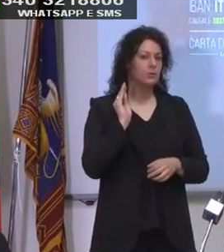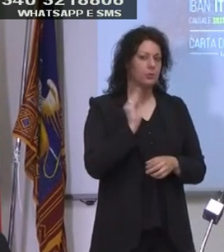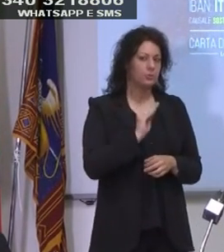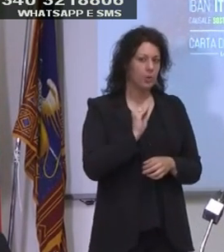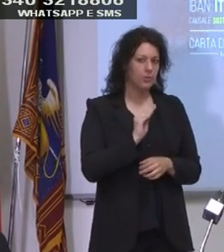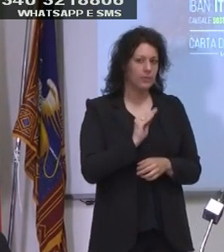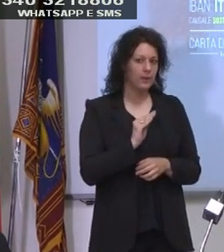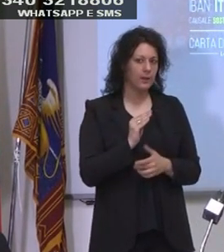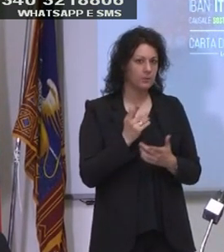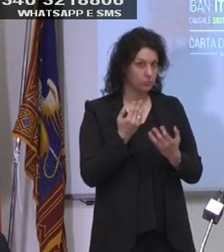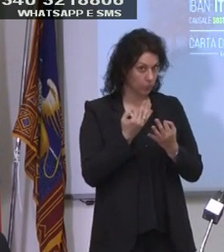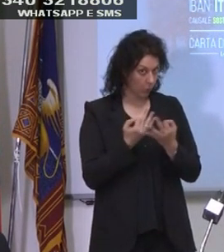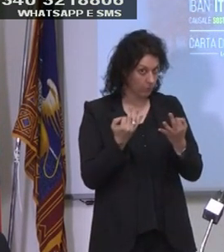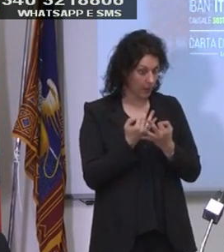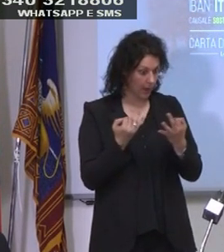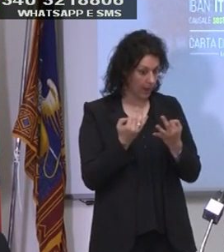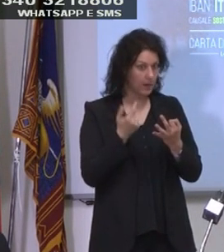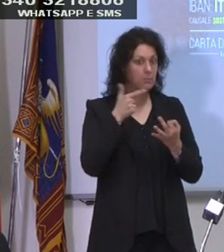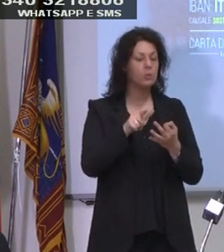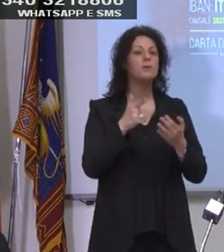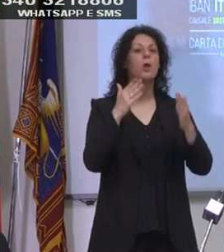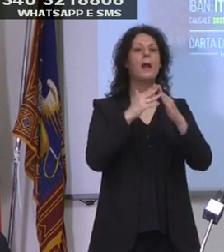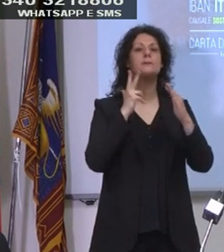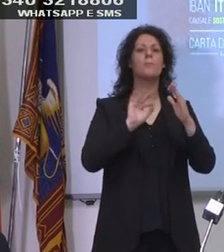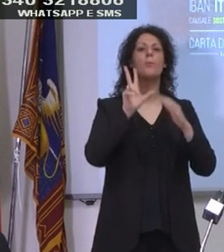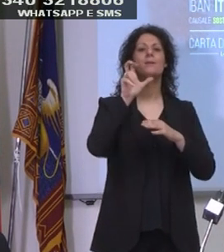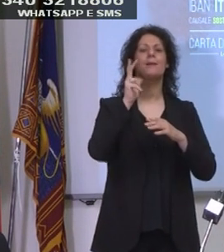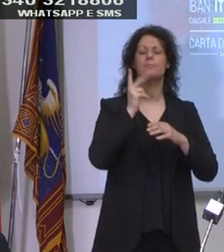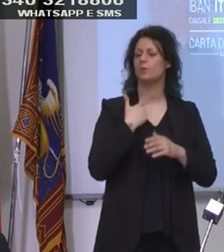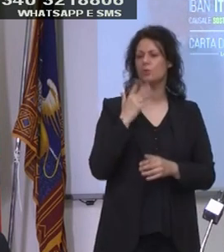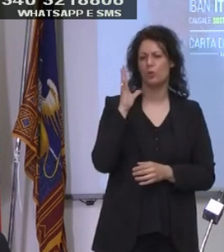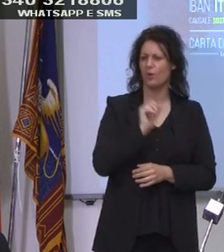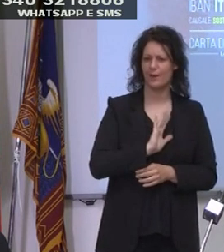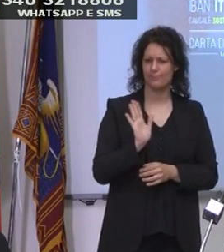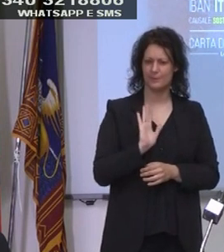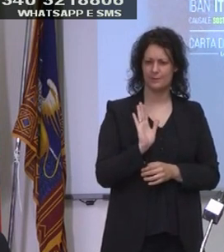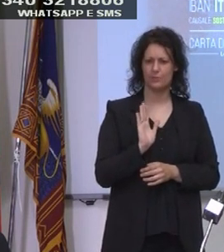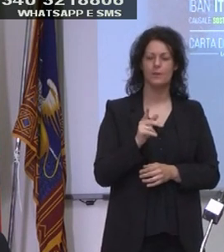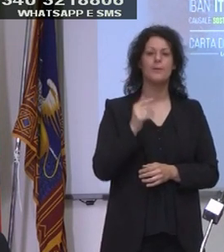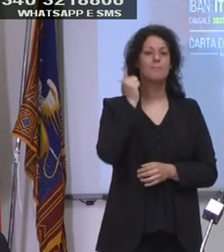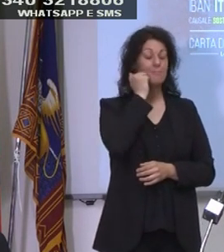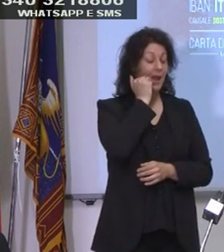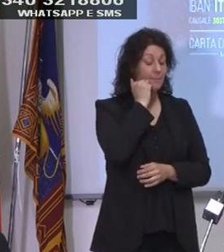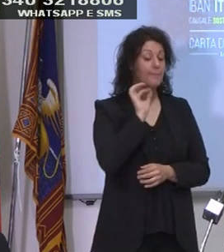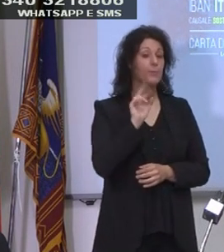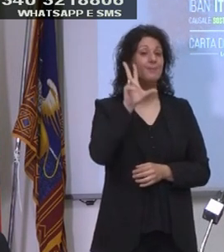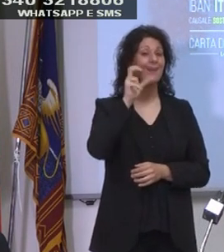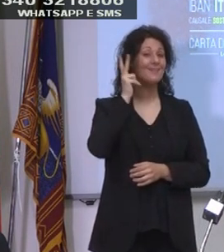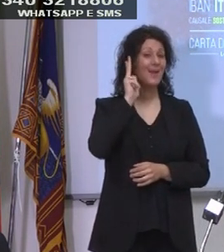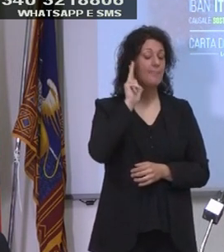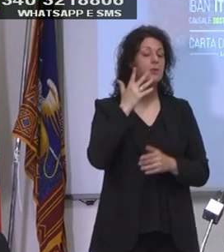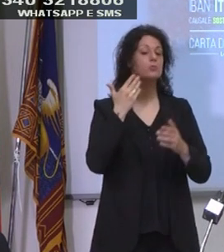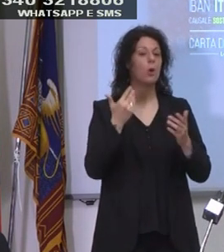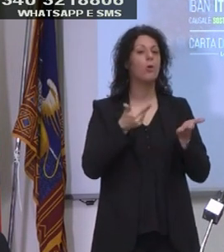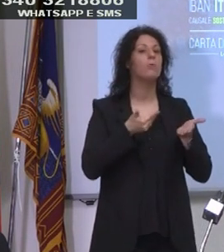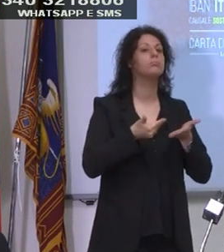fosse tutto a norma, anche l'accoglimento della mamma. Non ho capito, quando è che è stata? Il 30 marzo. Allora